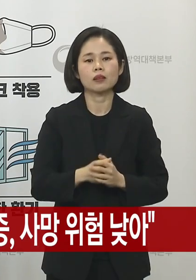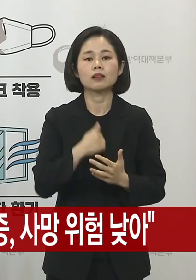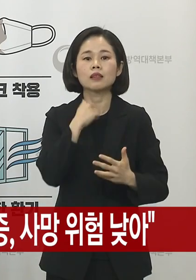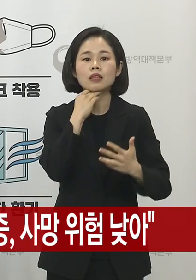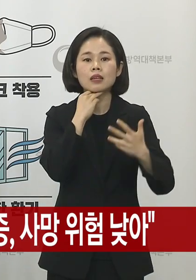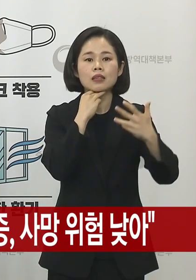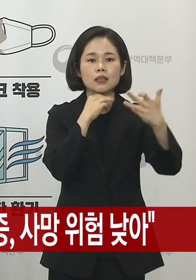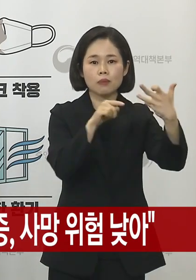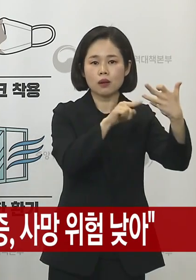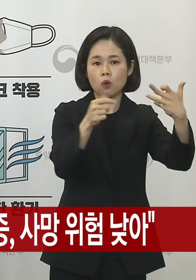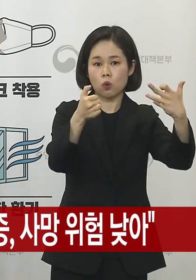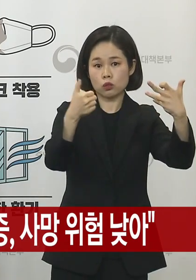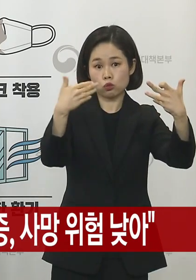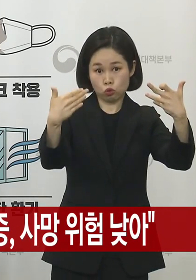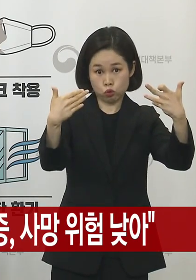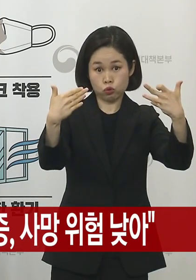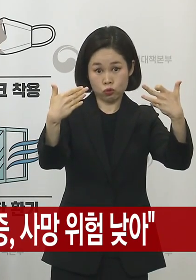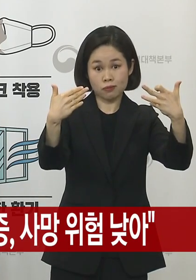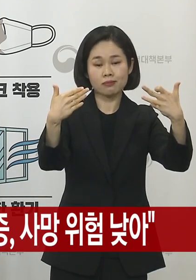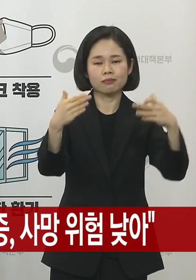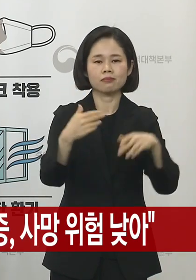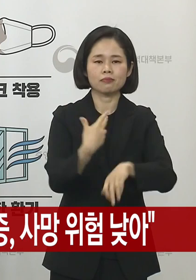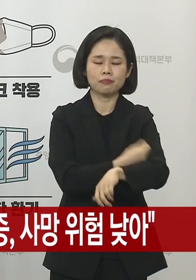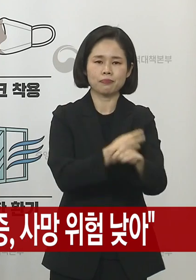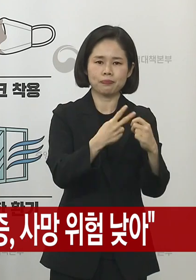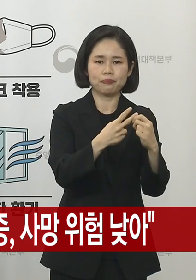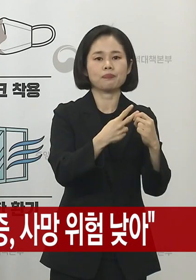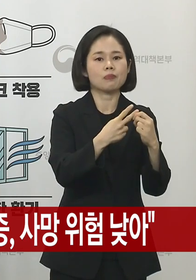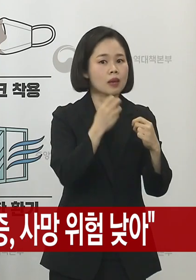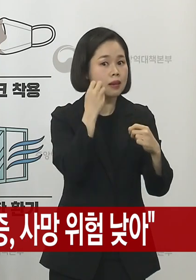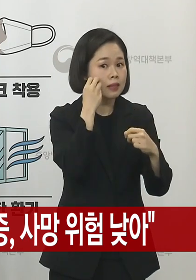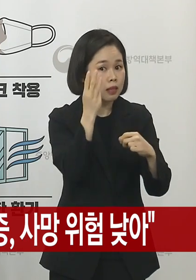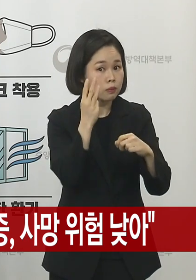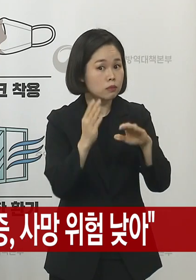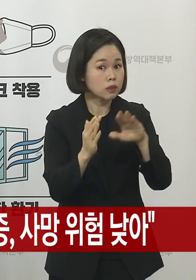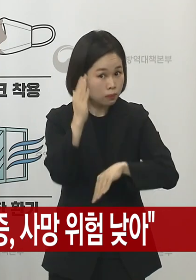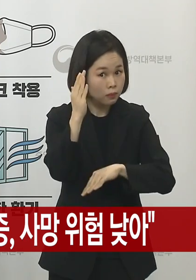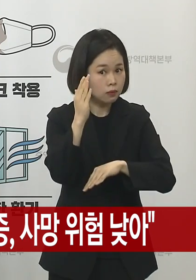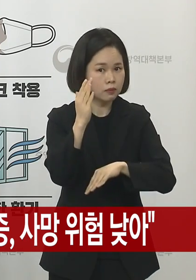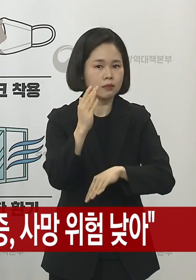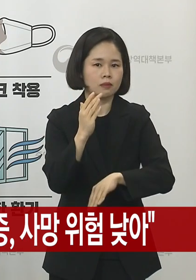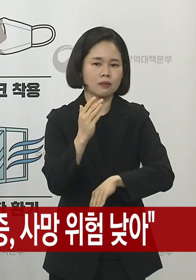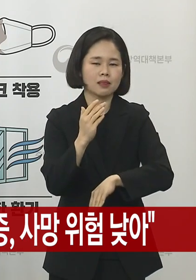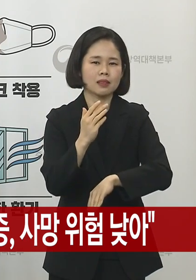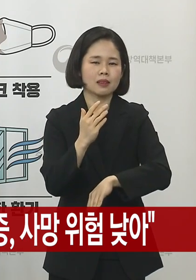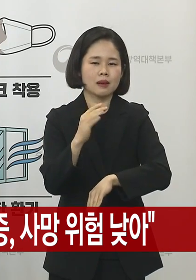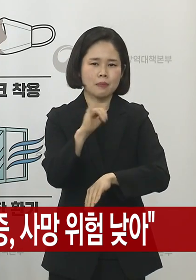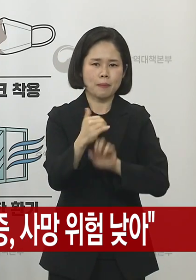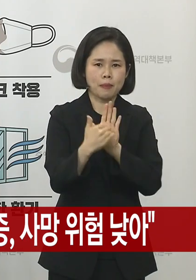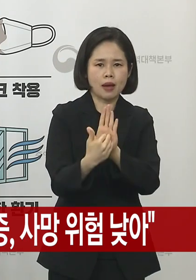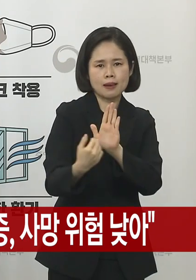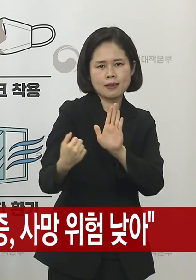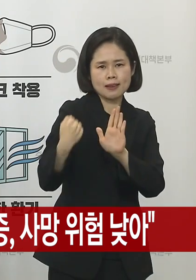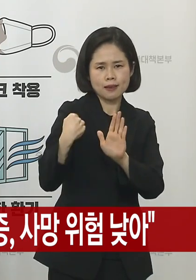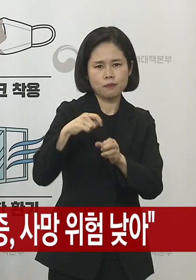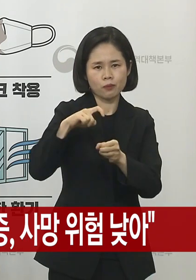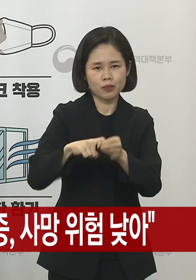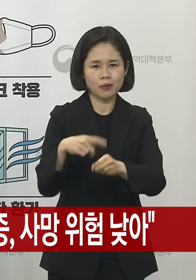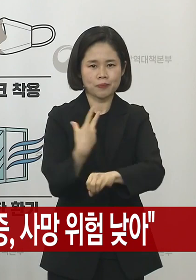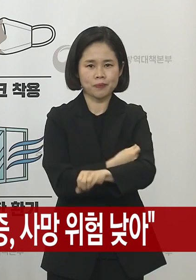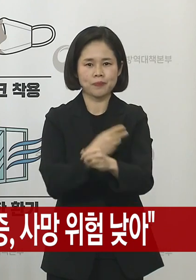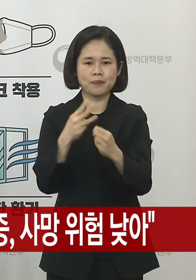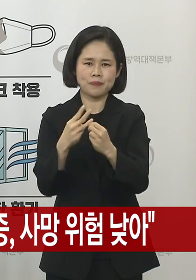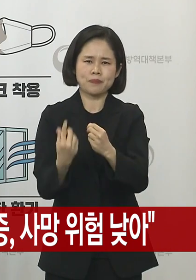18세에서 59세까지 연령층의 경우 2차 접종 후에 3개월이 지났으면 면역 효과를 높이기 위해 빠르게 3차